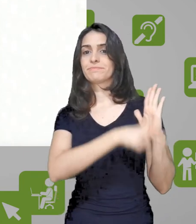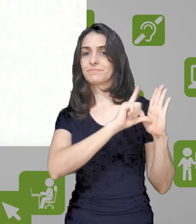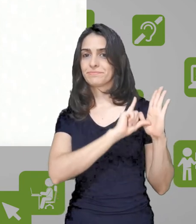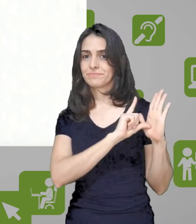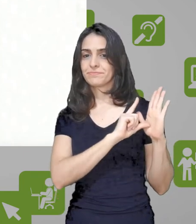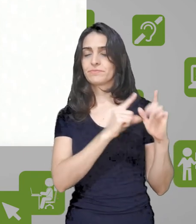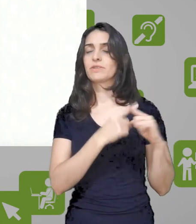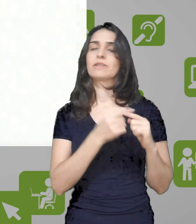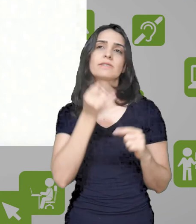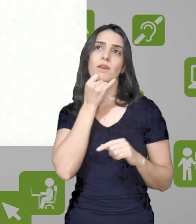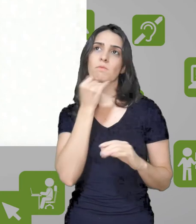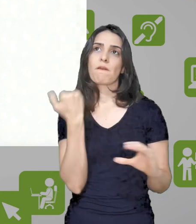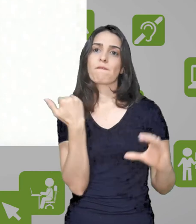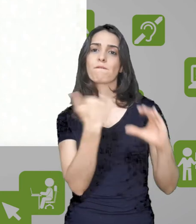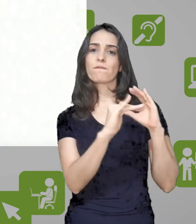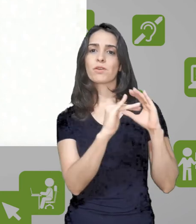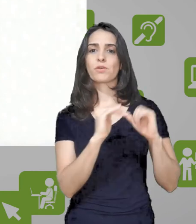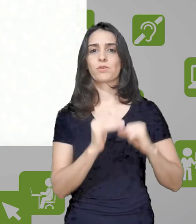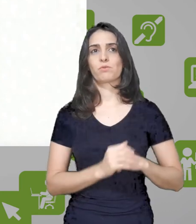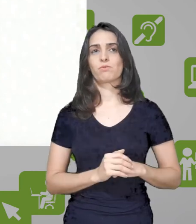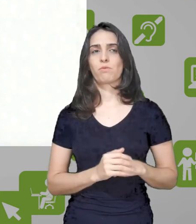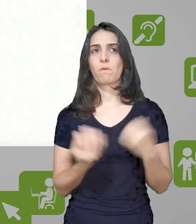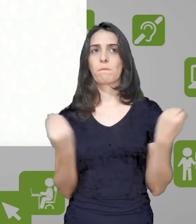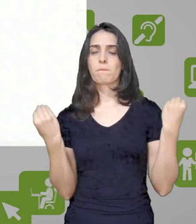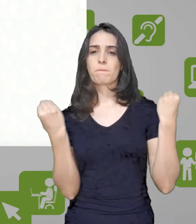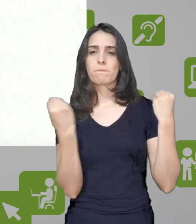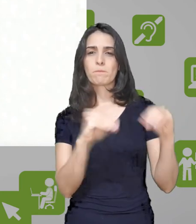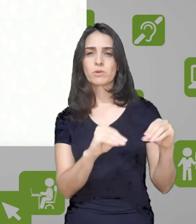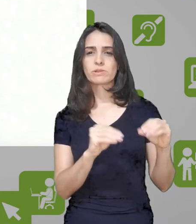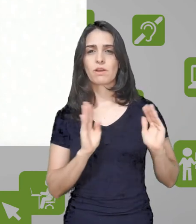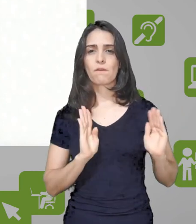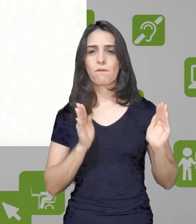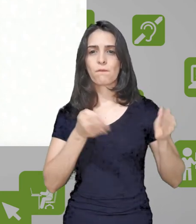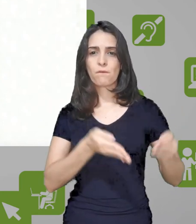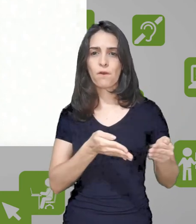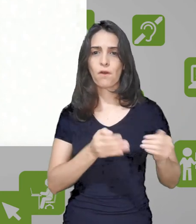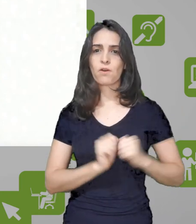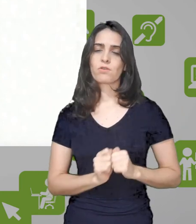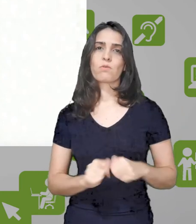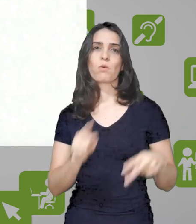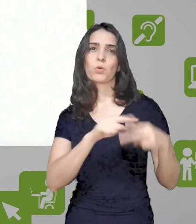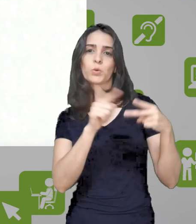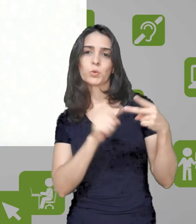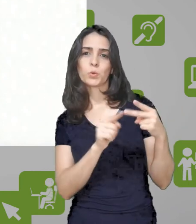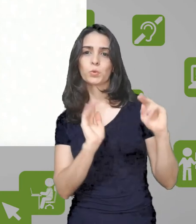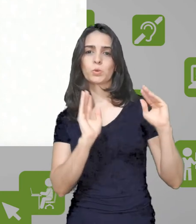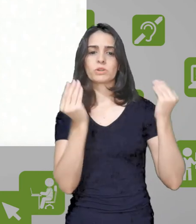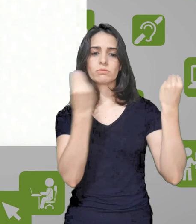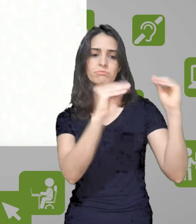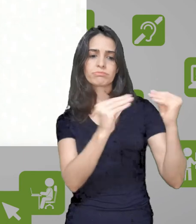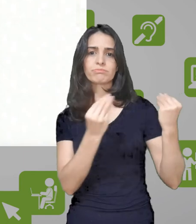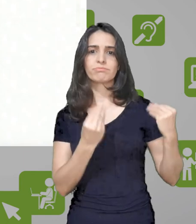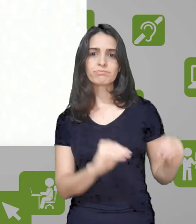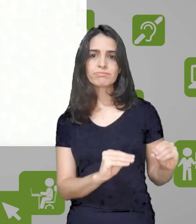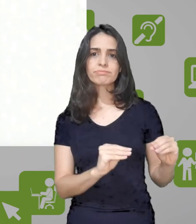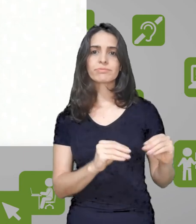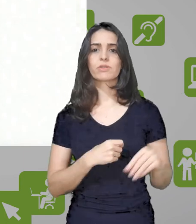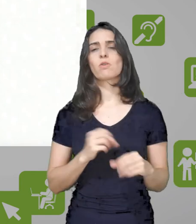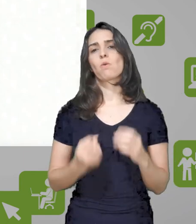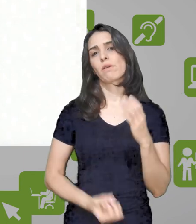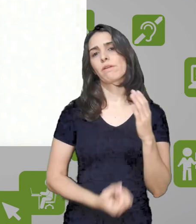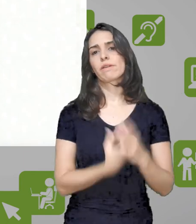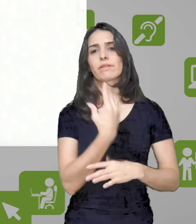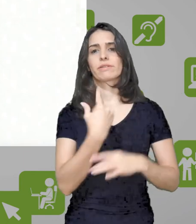receber uma nota para concluir essa atividade. E o estudante deverá postar o seu trabalho nessa atividade de forma a